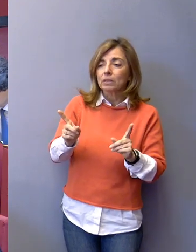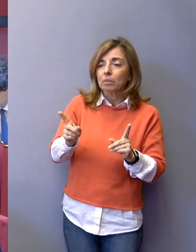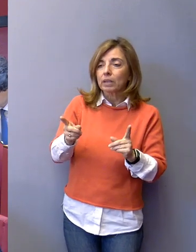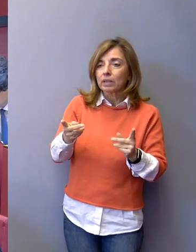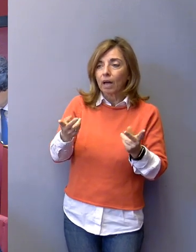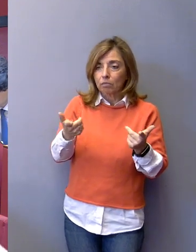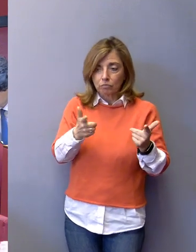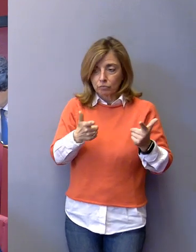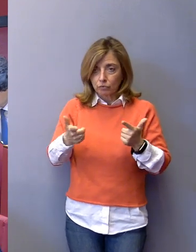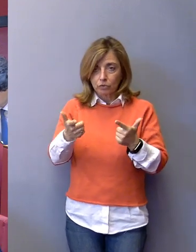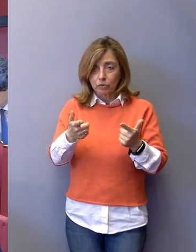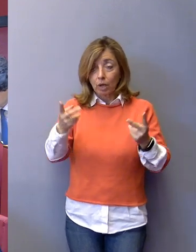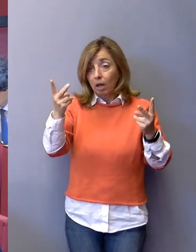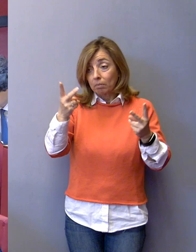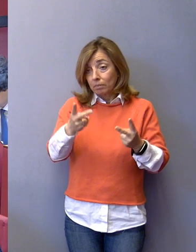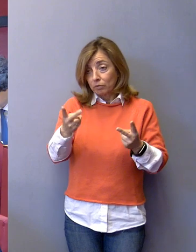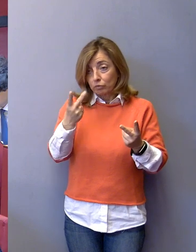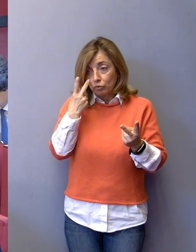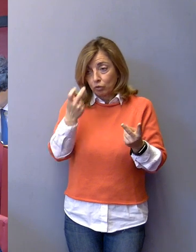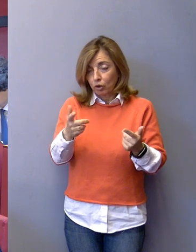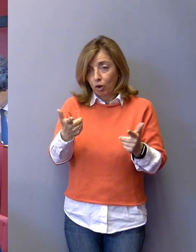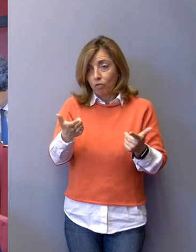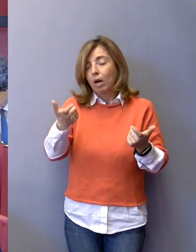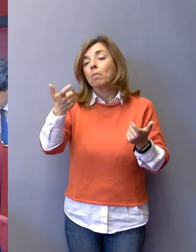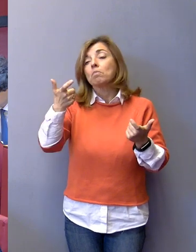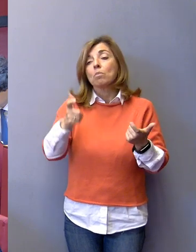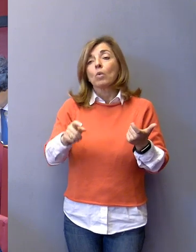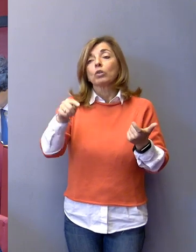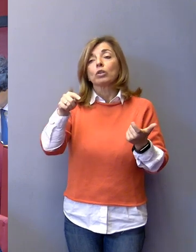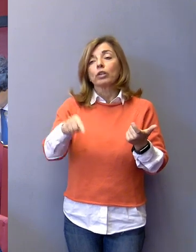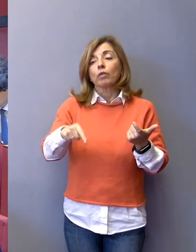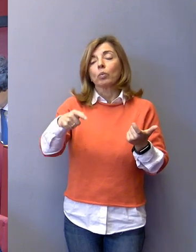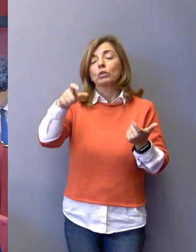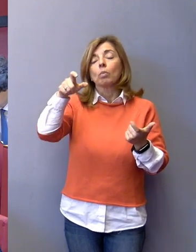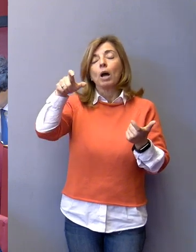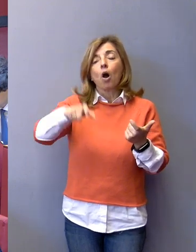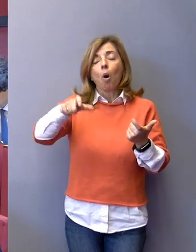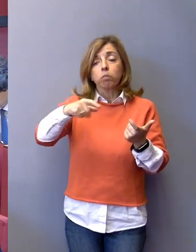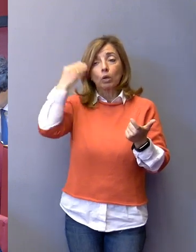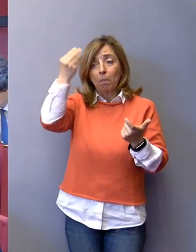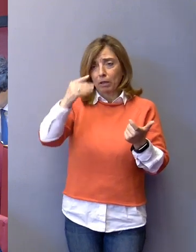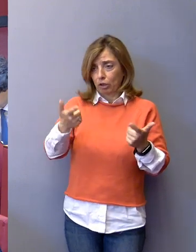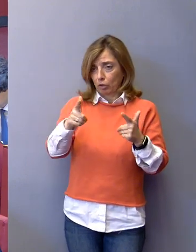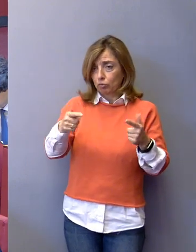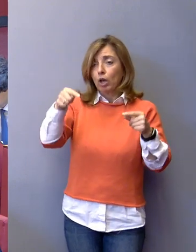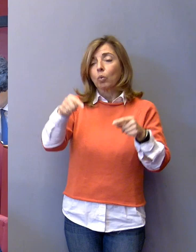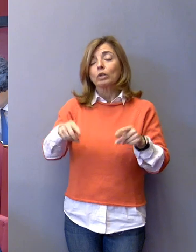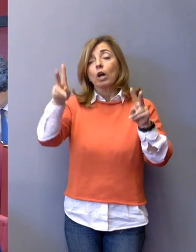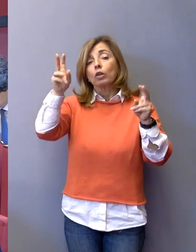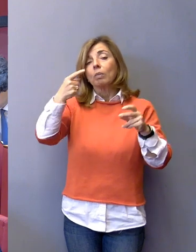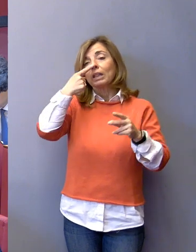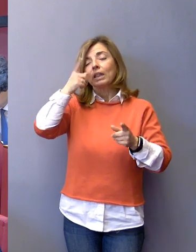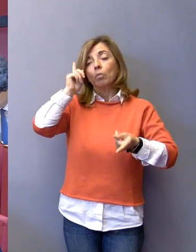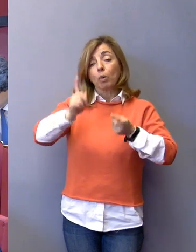non c'è niente di Anche perché non parliamo di parere obbligatorio è un tema politico Allora io credo che se quest'aula chiamava